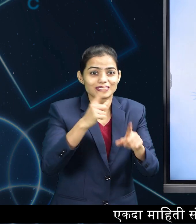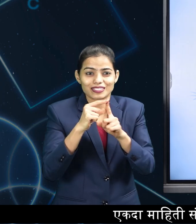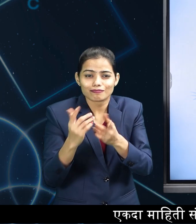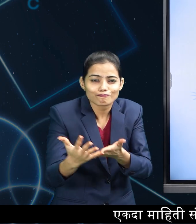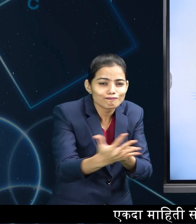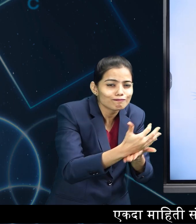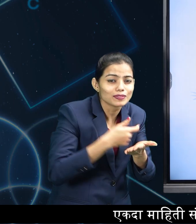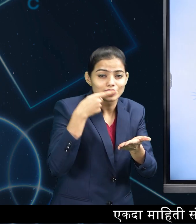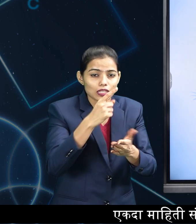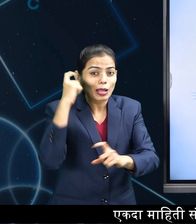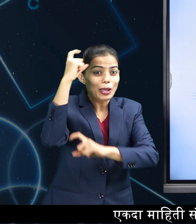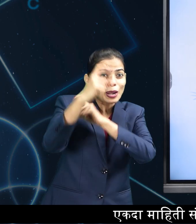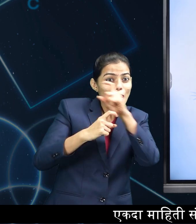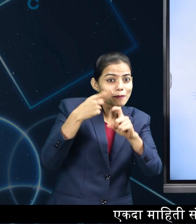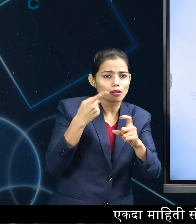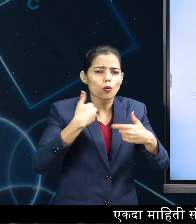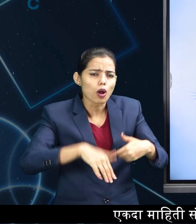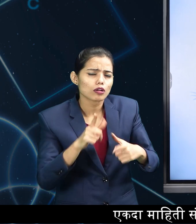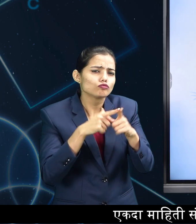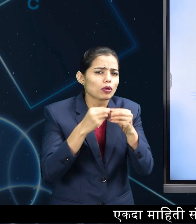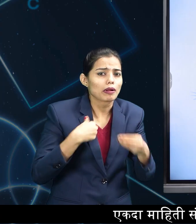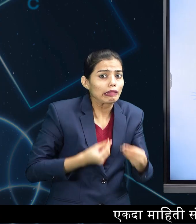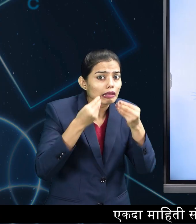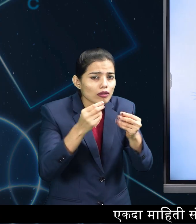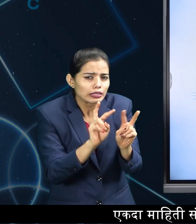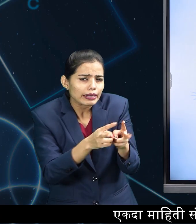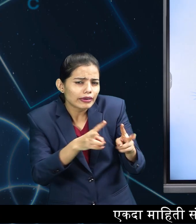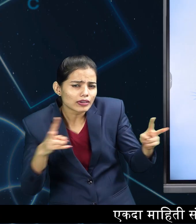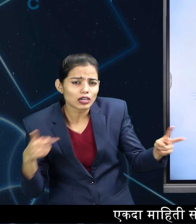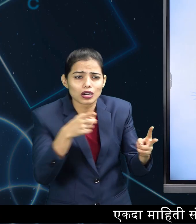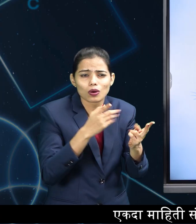एकदा माहिती संकलित झाल्यानंतर कंपनी ती सादर करण्यासाठी